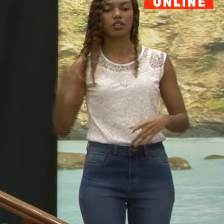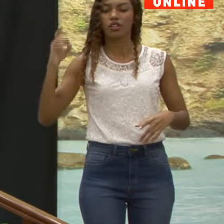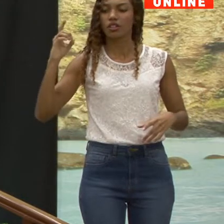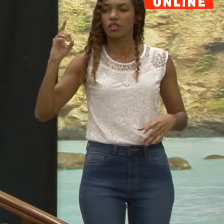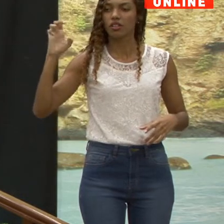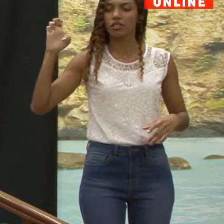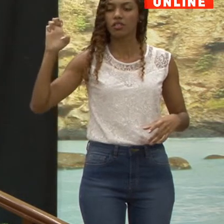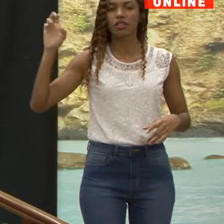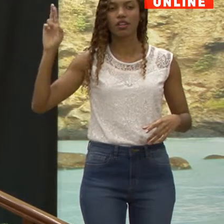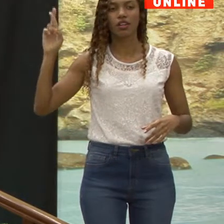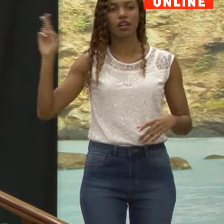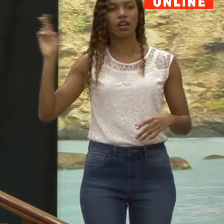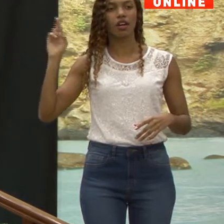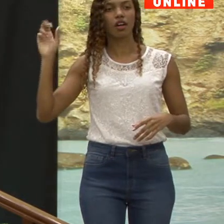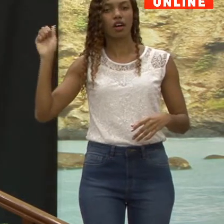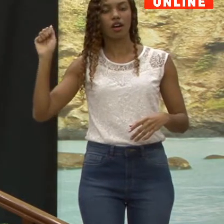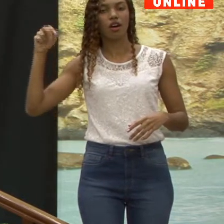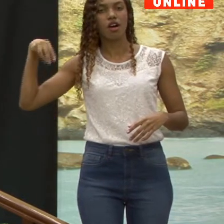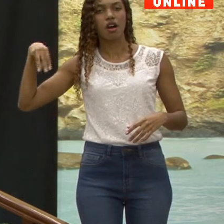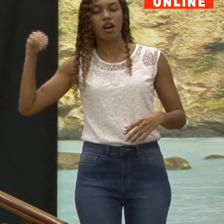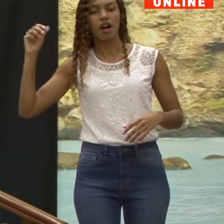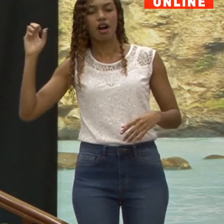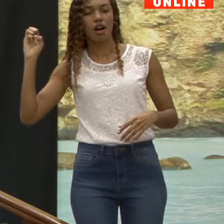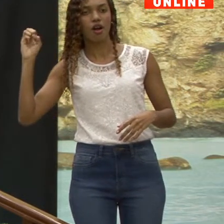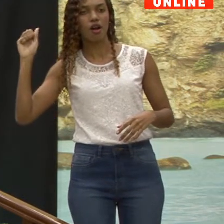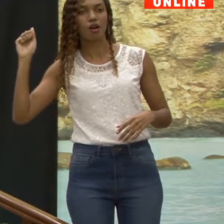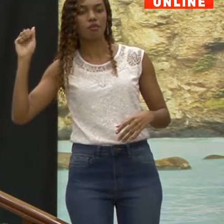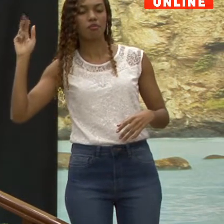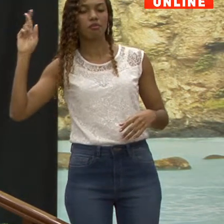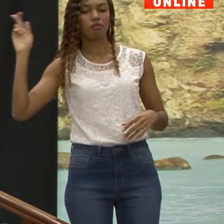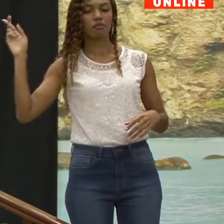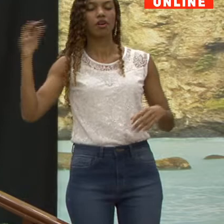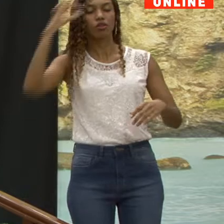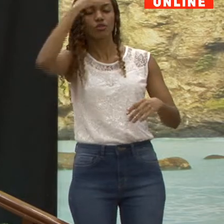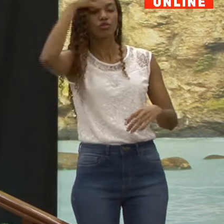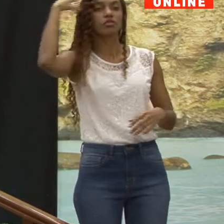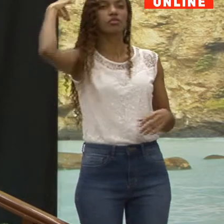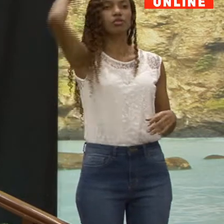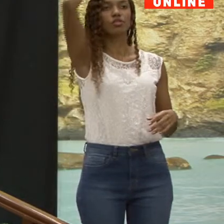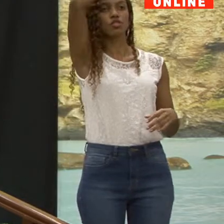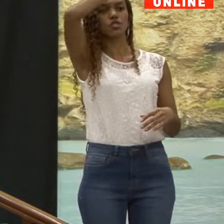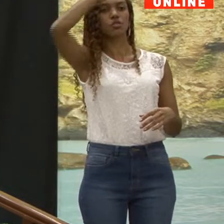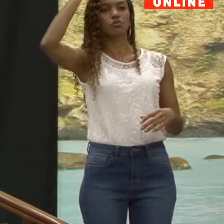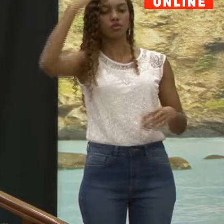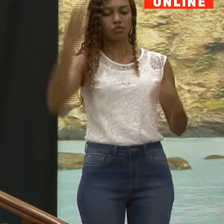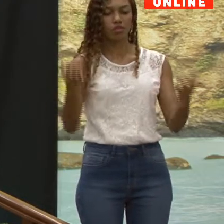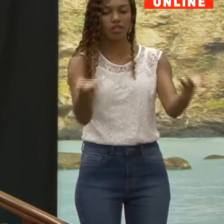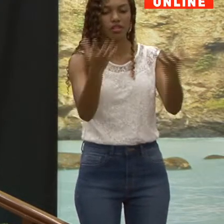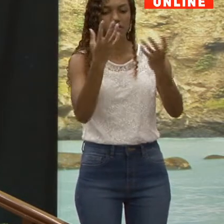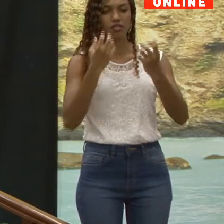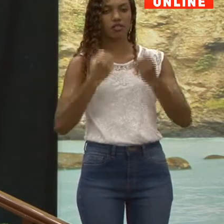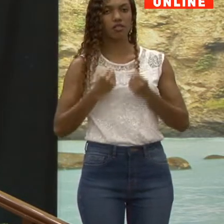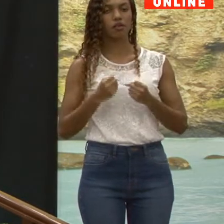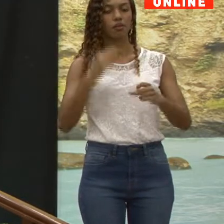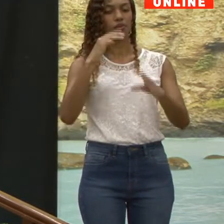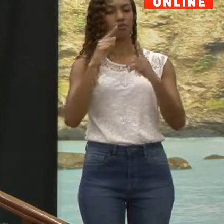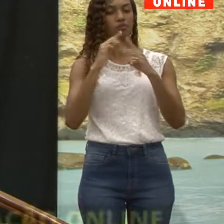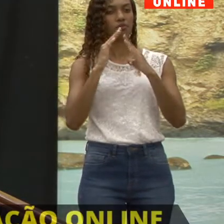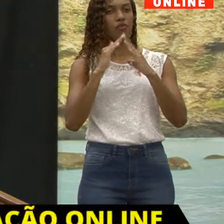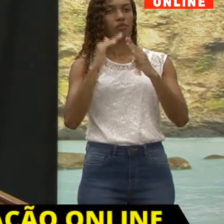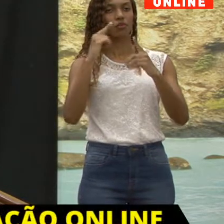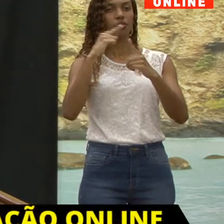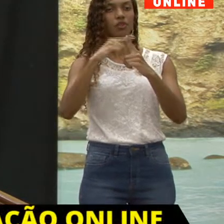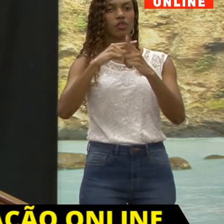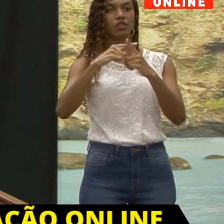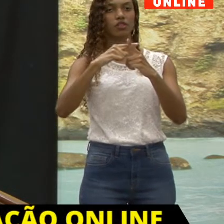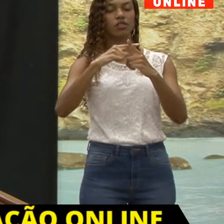Enche-nos até derramar do teu Espírito. Receba-nos como a igreja pródiga. Receba-nos como